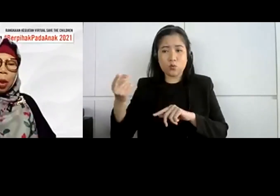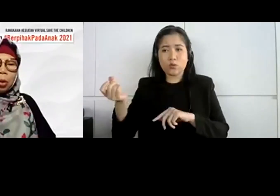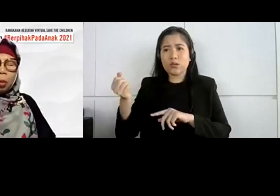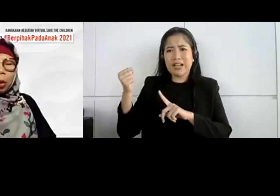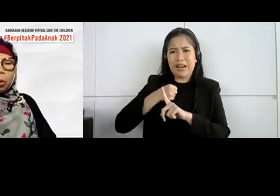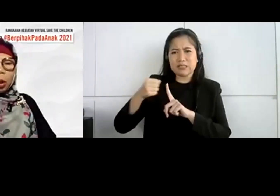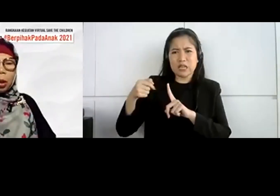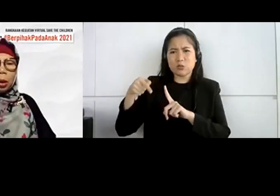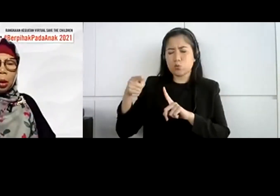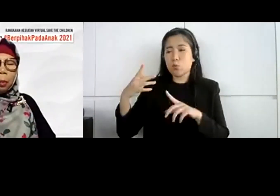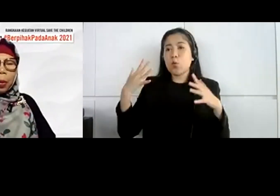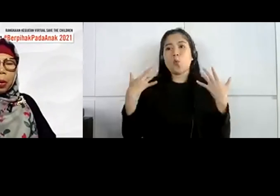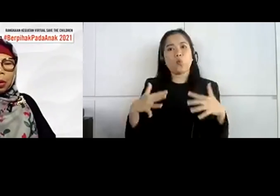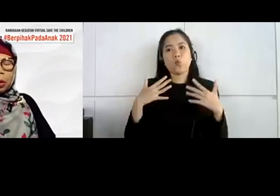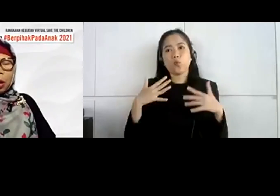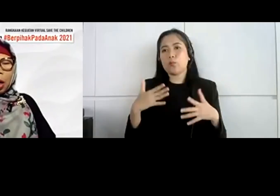Ibu Emilia sudah melakukan